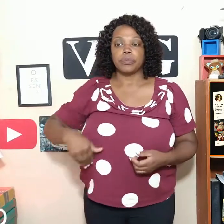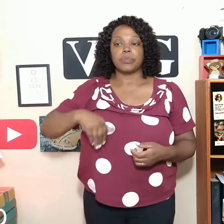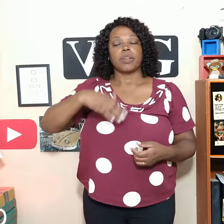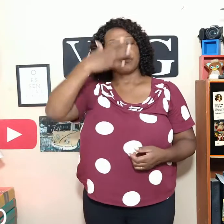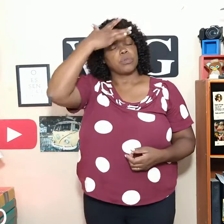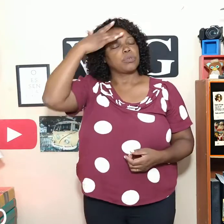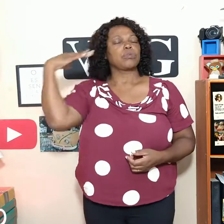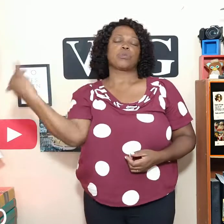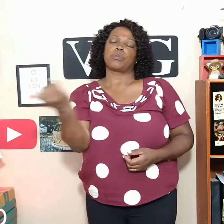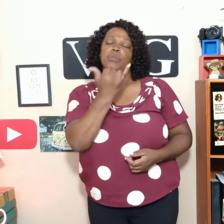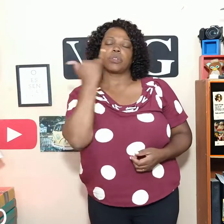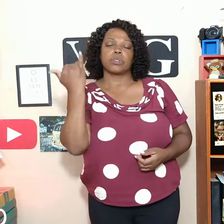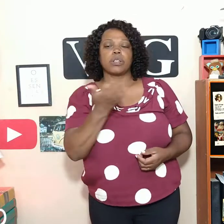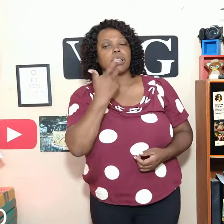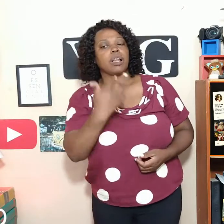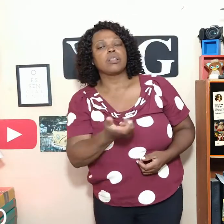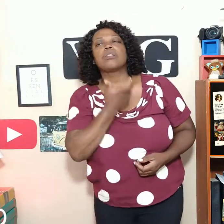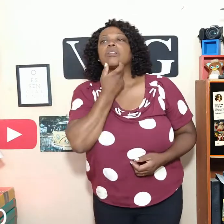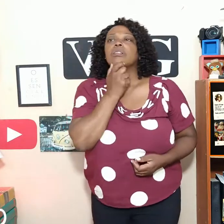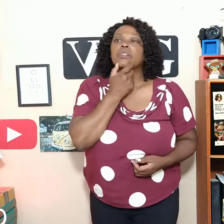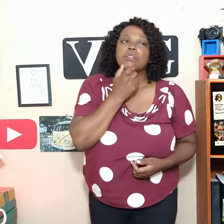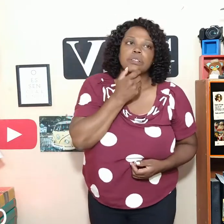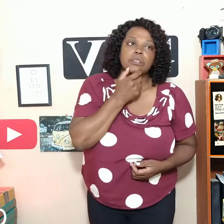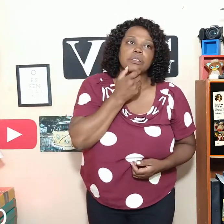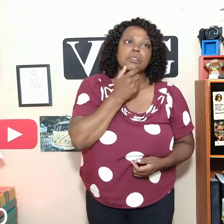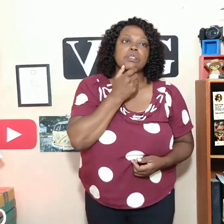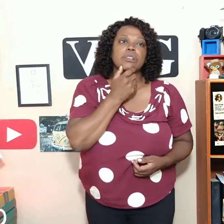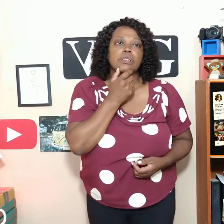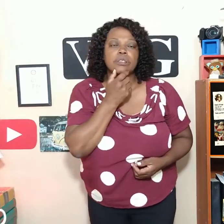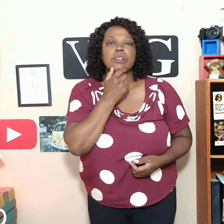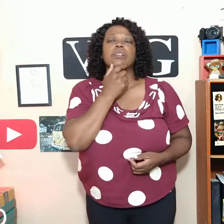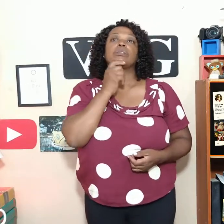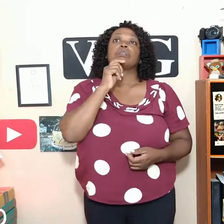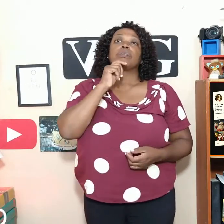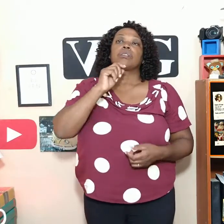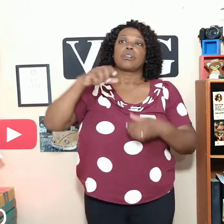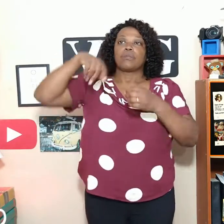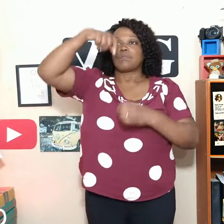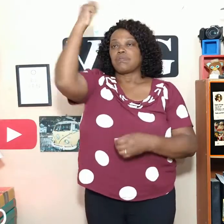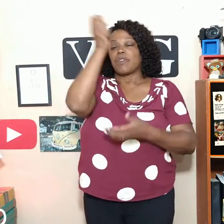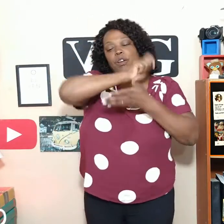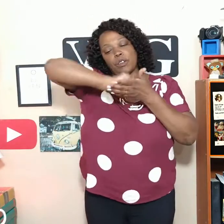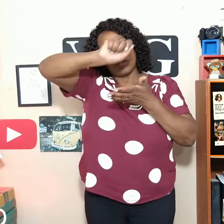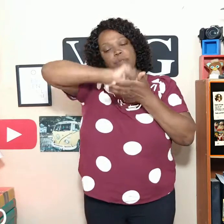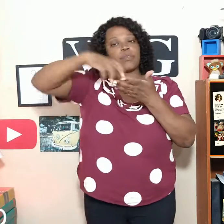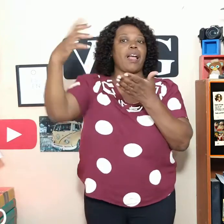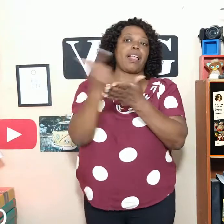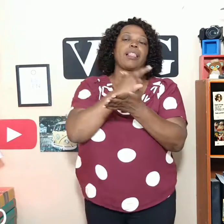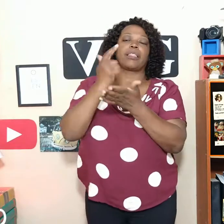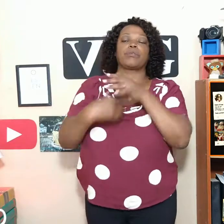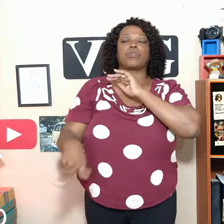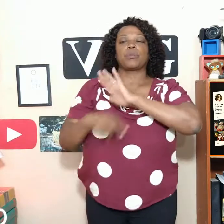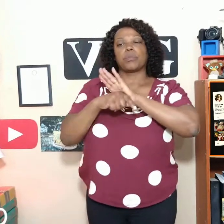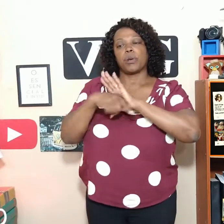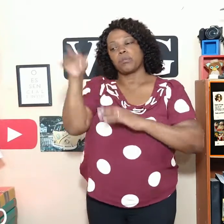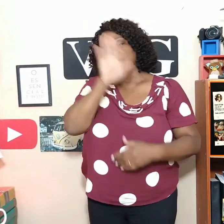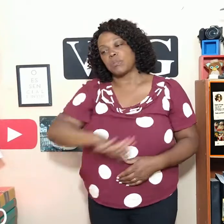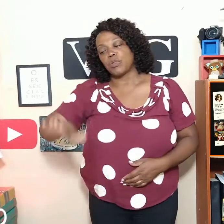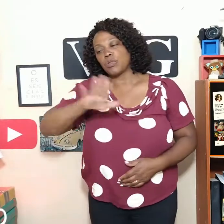mundo. Autores importantes da língua inglesa, como Frank Baum, o criador do Mágico de Oz, vão escrever livros infantis com histórias de